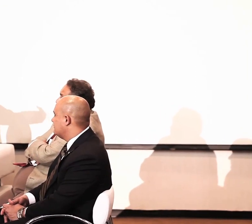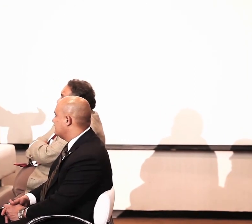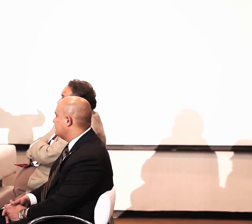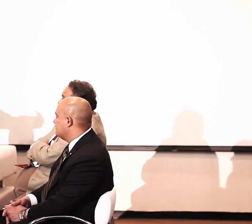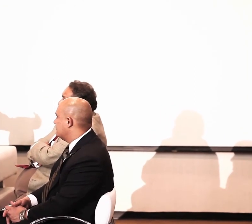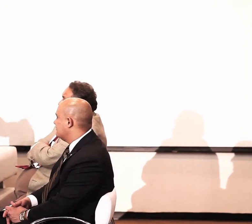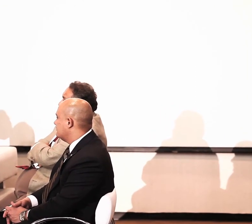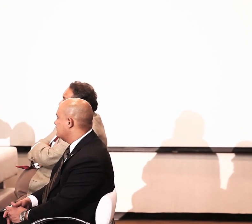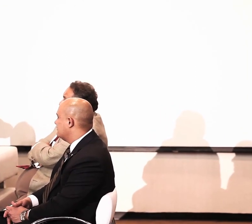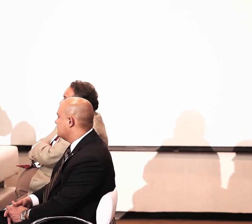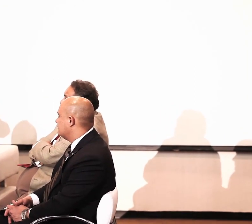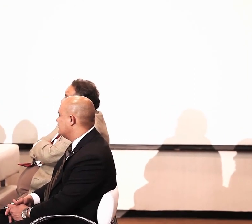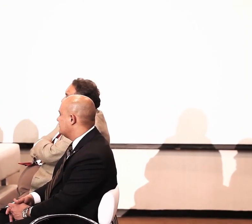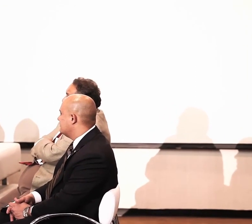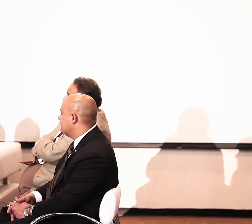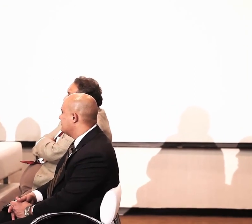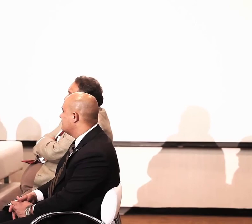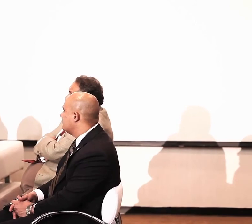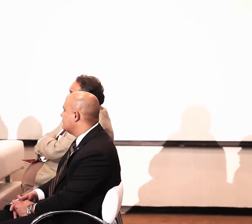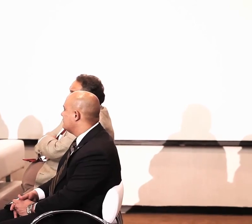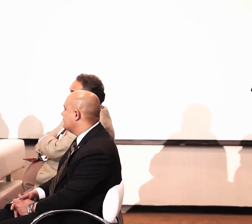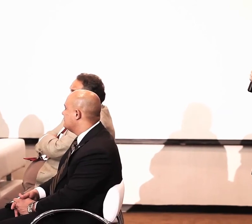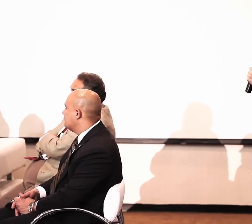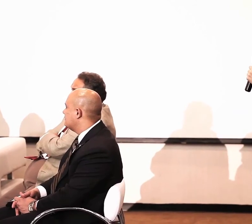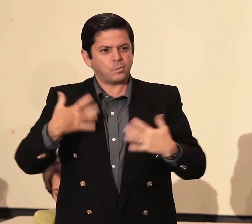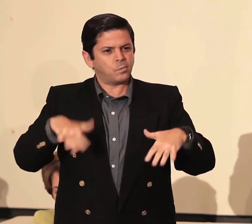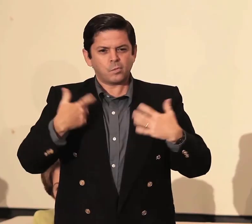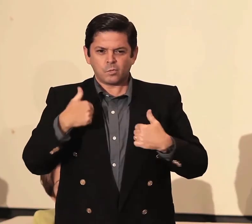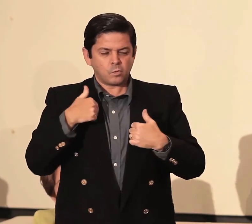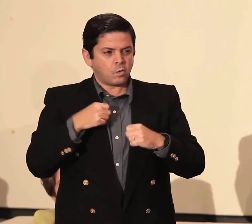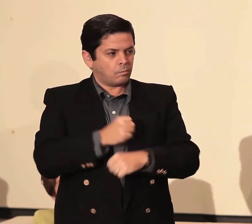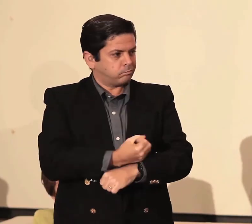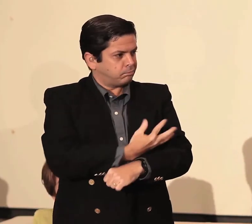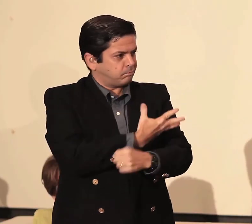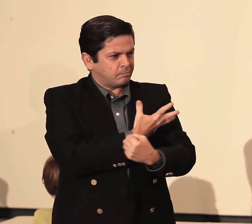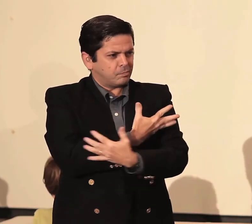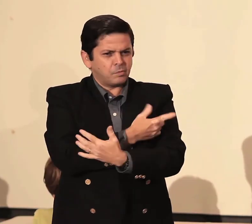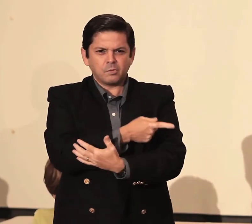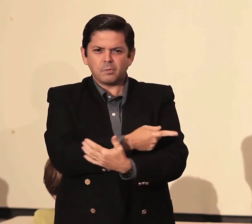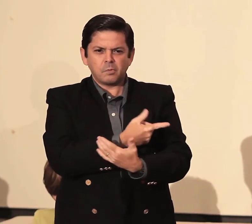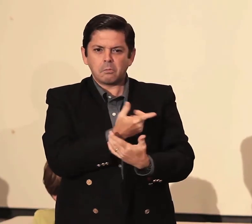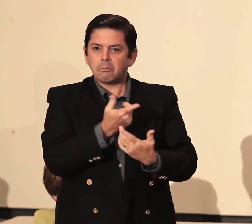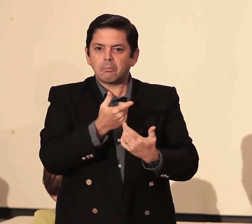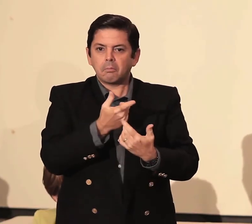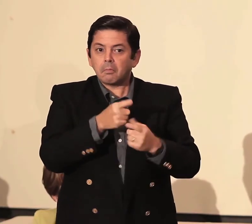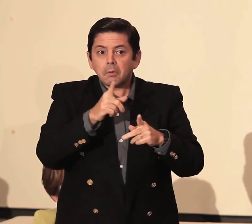yo pude hacerme una foto con esa persona. Ella es una actriz famosa, sorda, y él se sintió